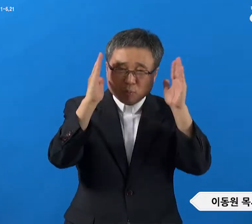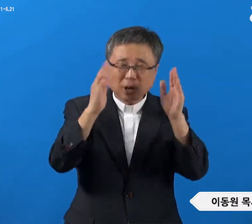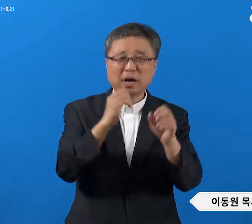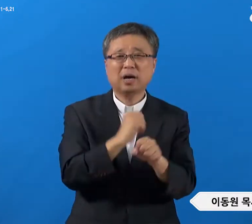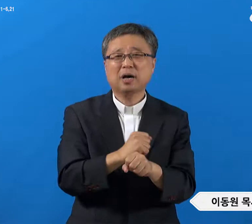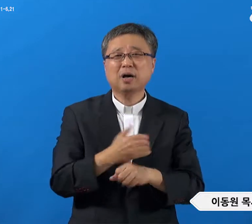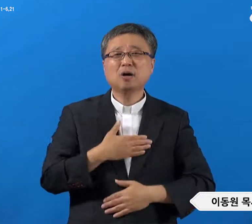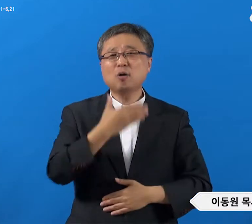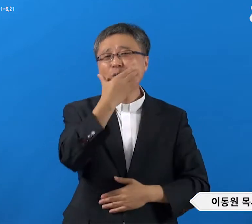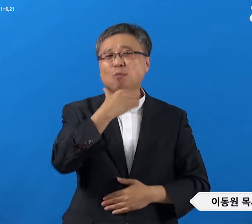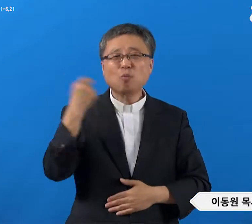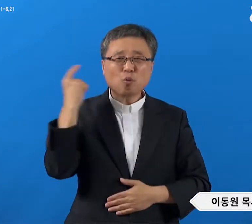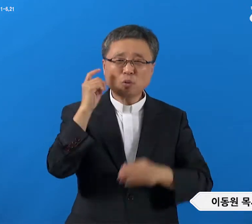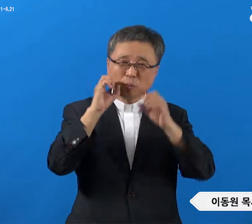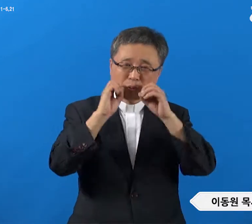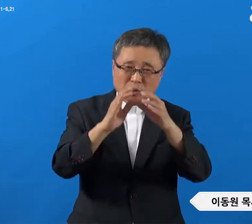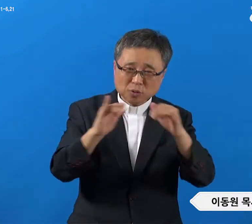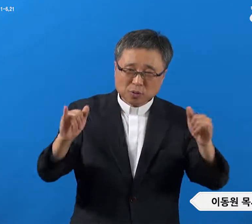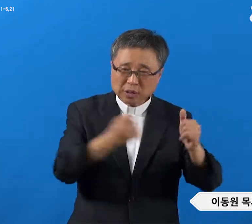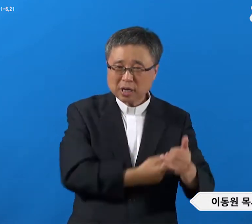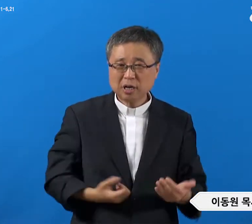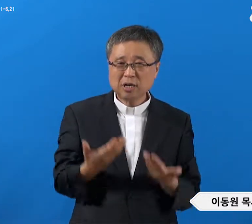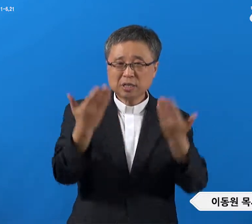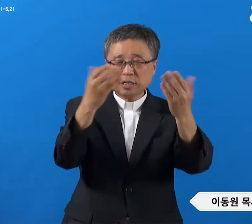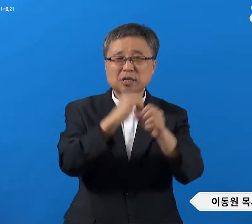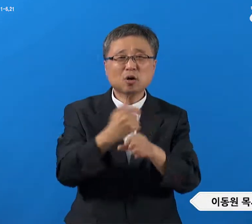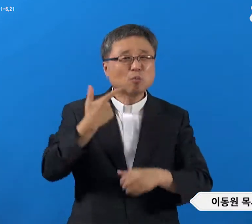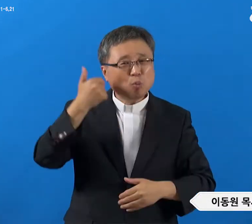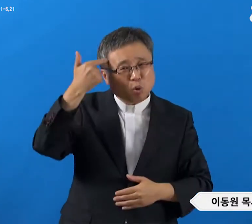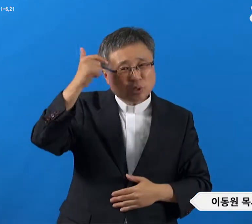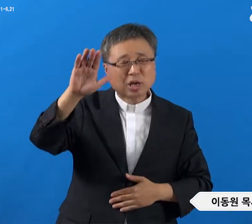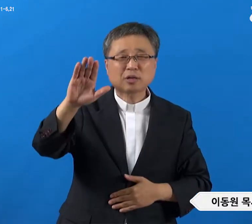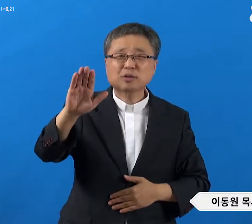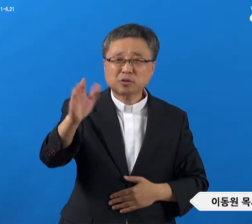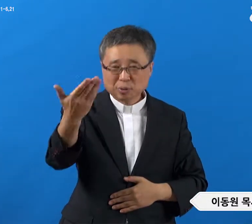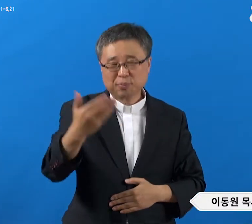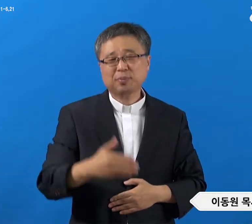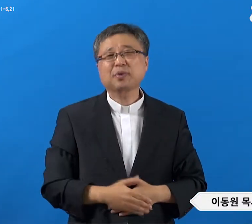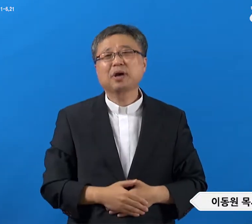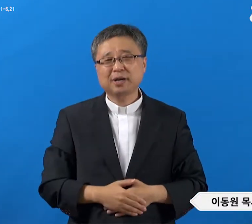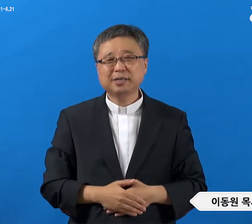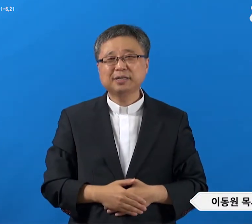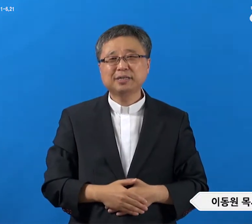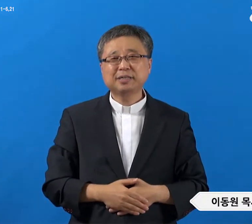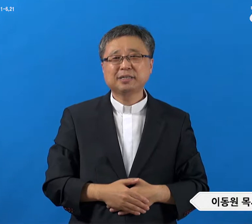공부하고 복음 전도자의 길에 헌신해서 목사가 됩니다.